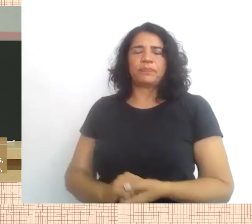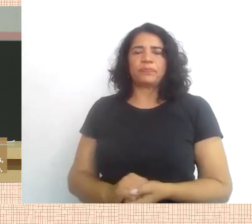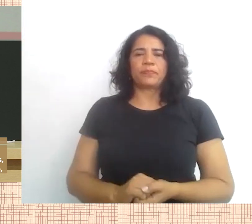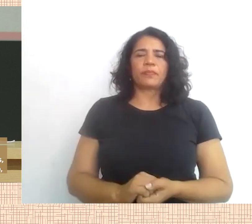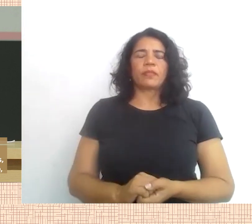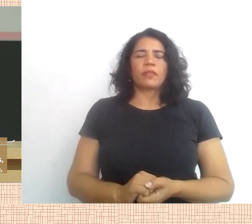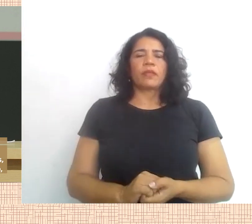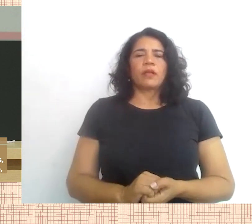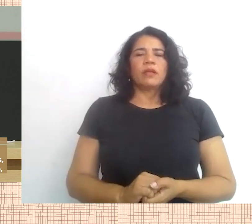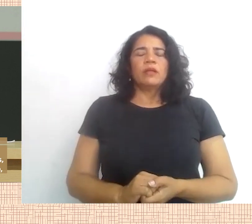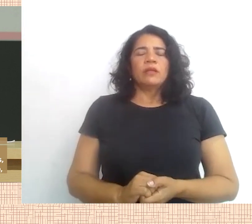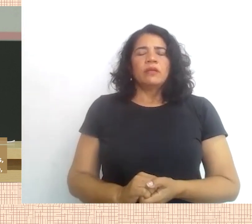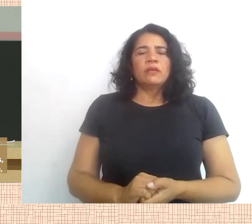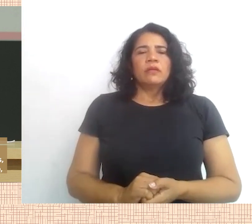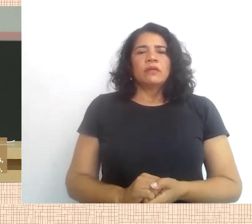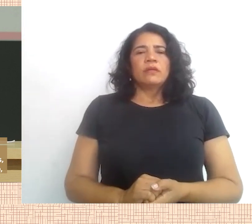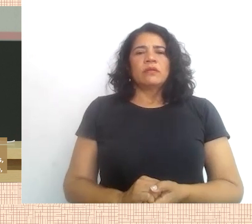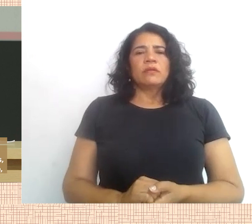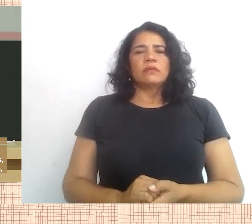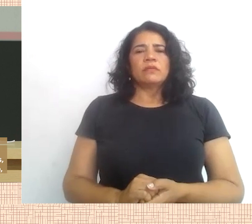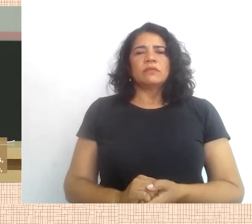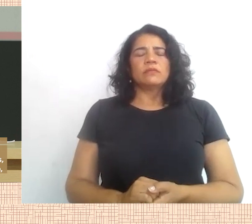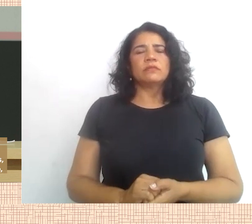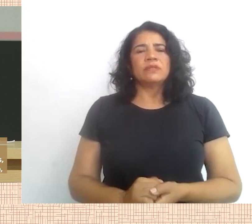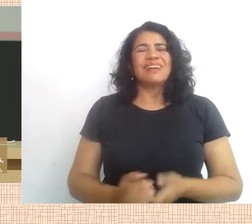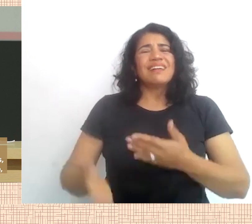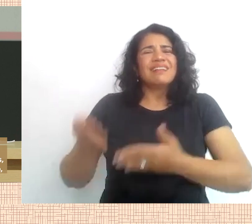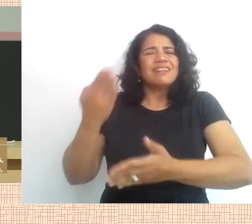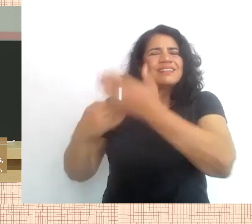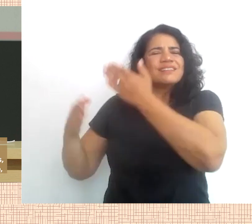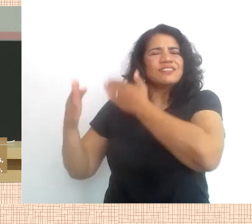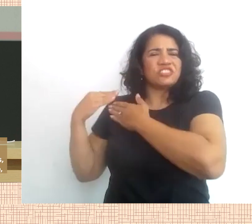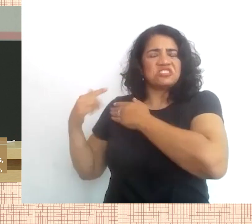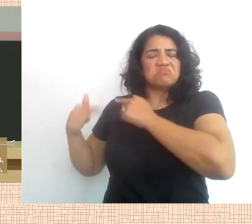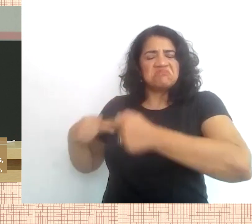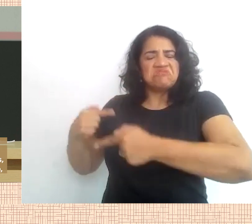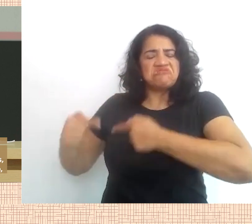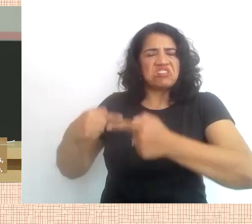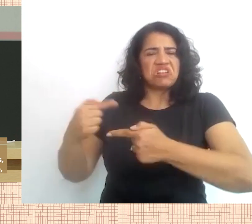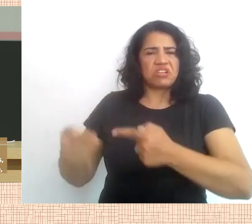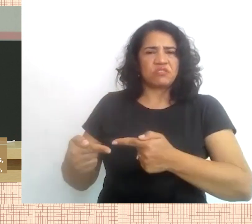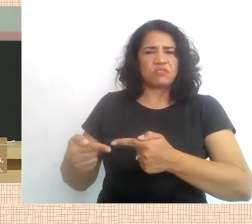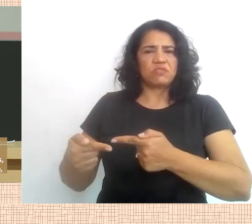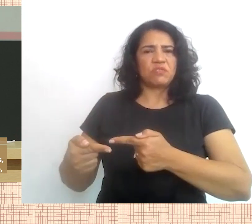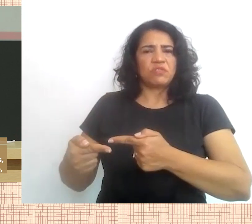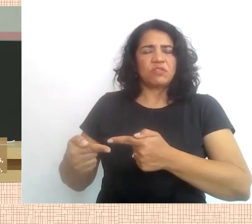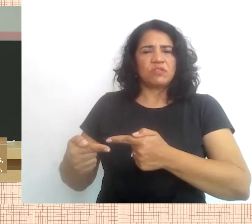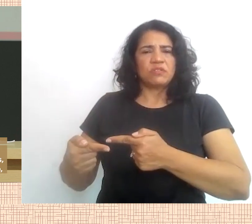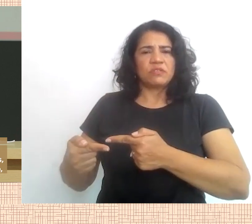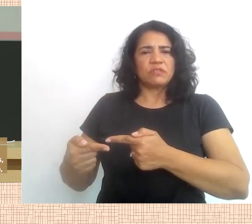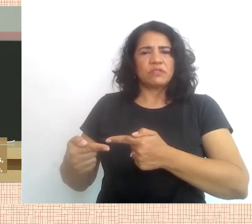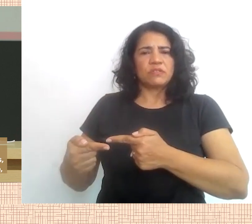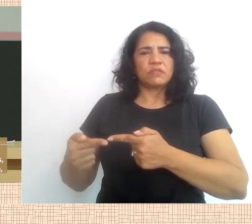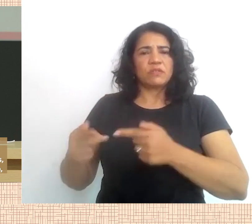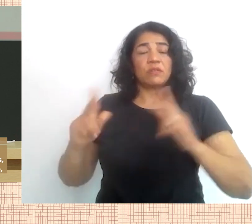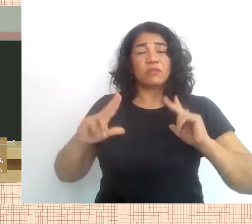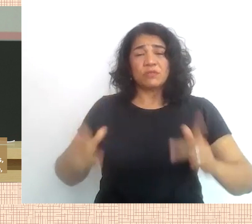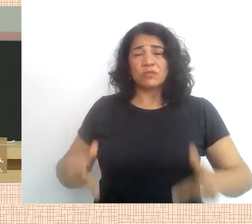como agora foi revelado. Irmãos, tudo que vem de Deus tem que vir pela